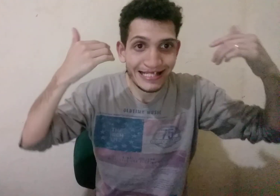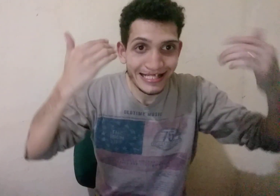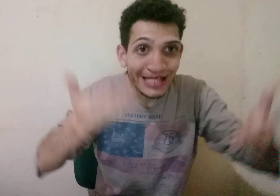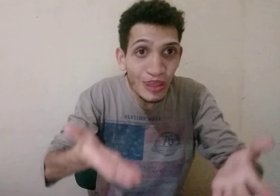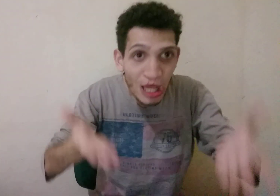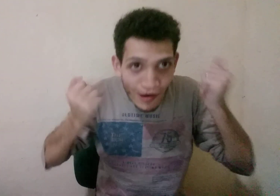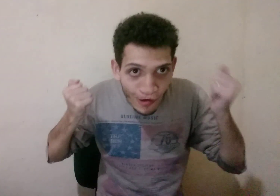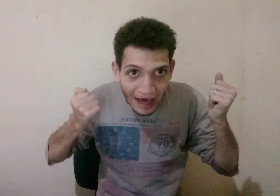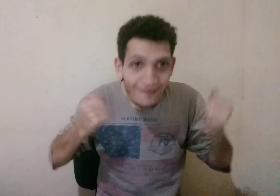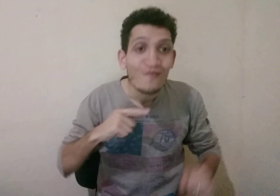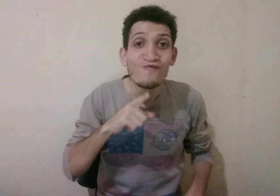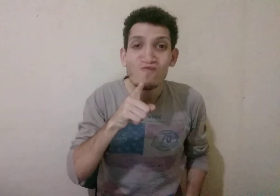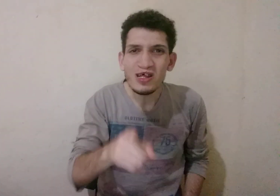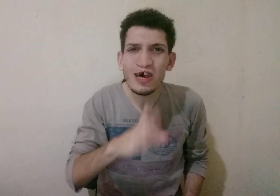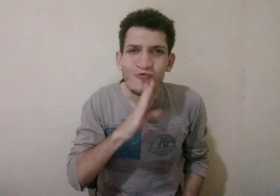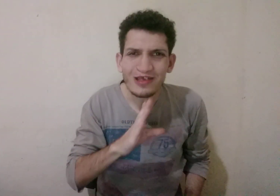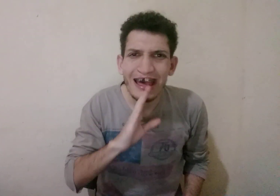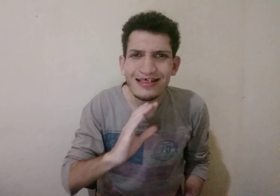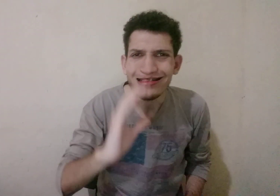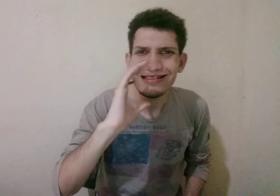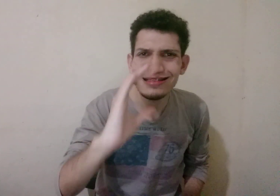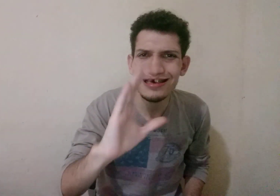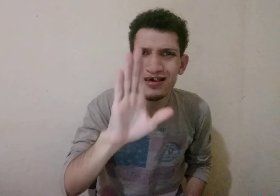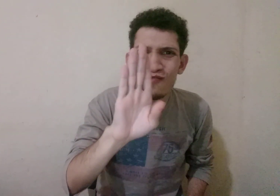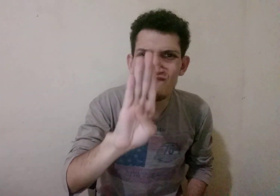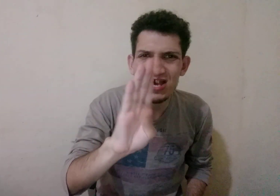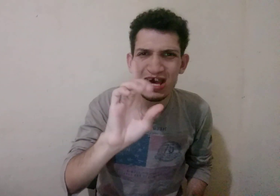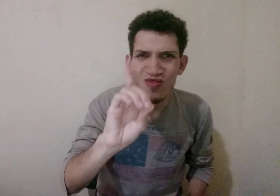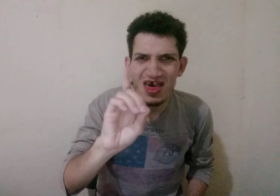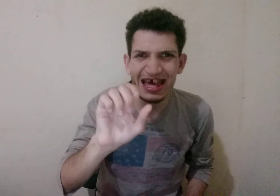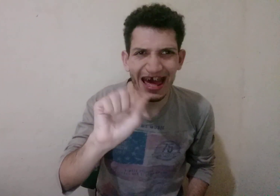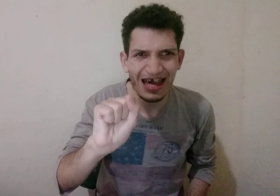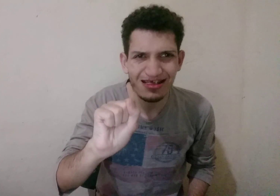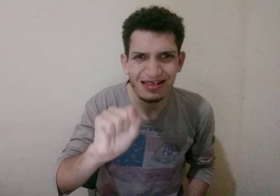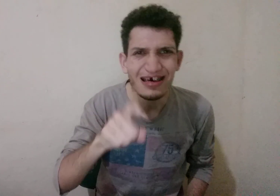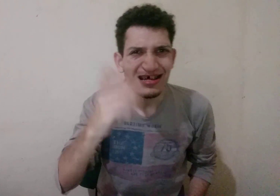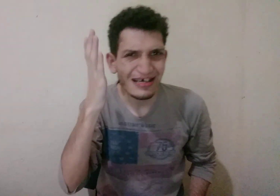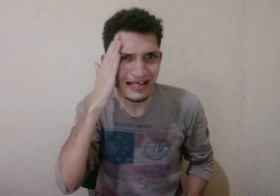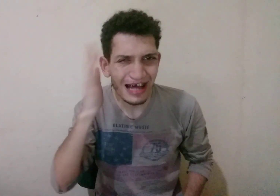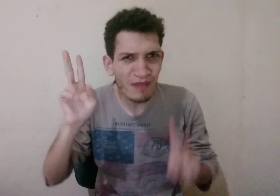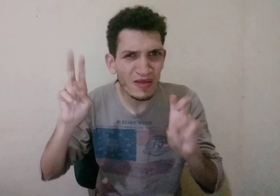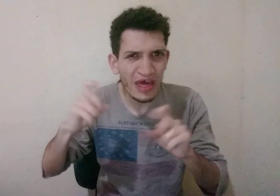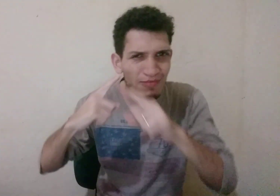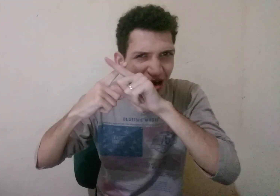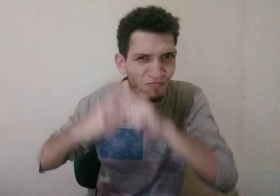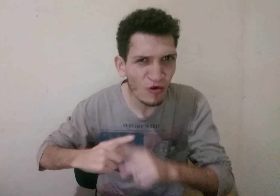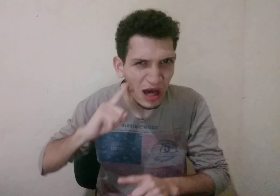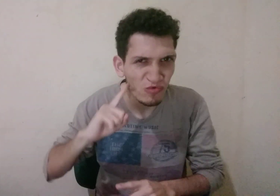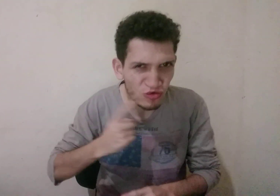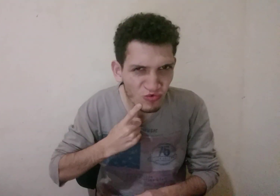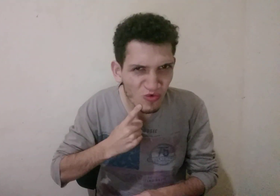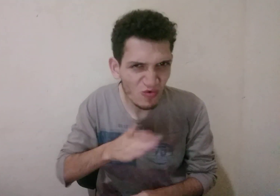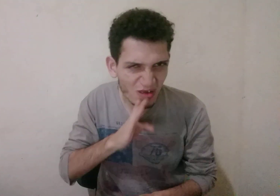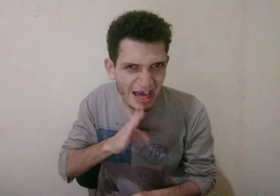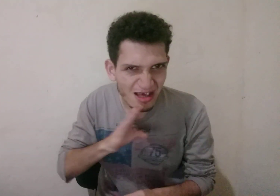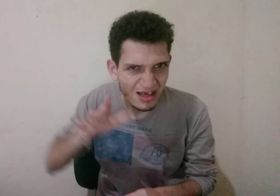Então, vamos lá! Você conhece CBDS? Você sabe o tema campeonato surdo? Conhece